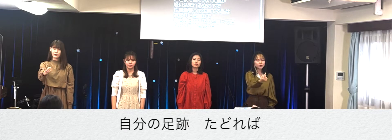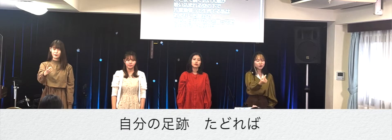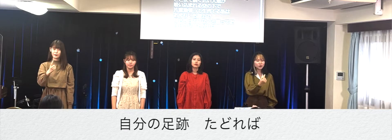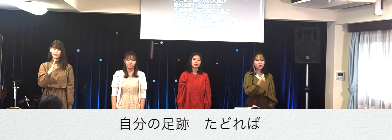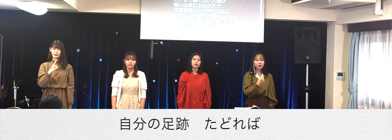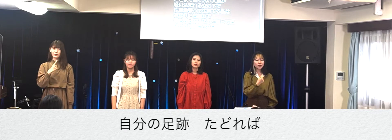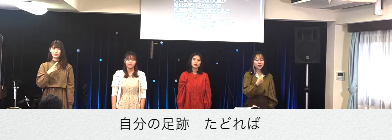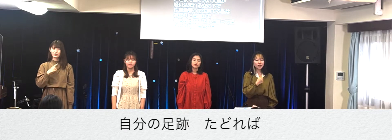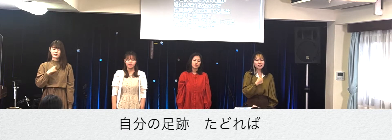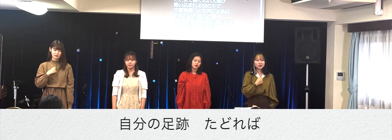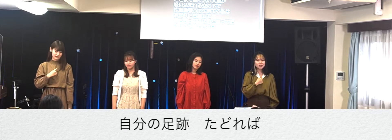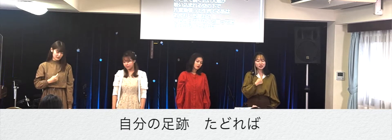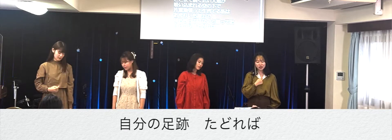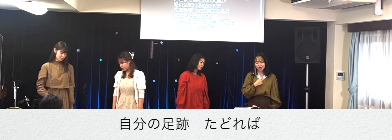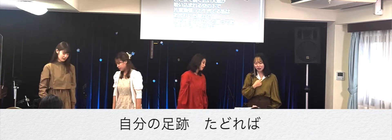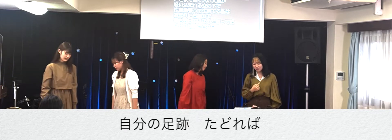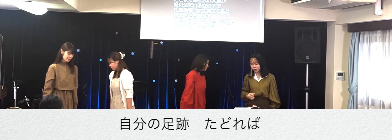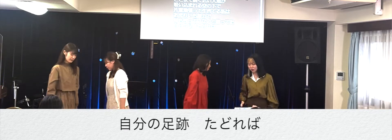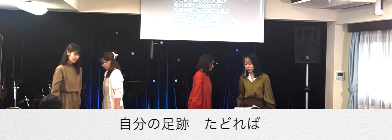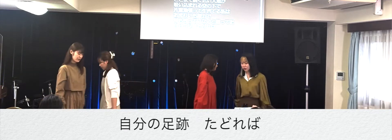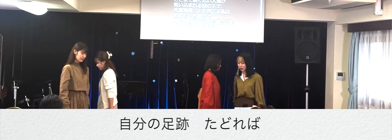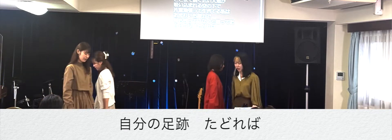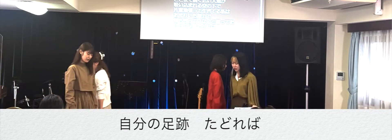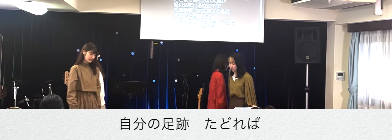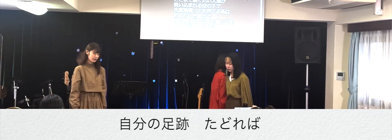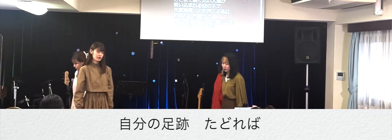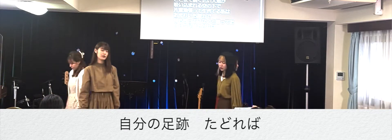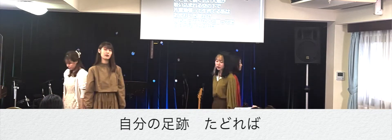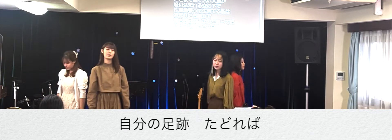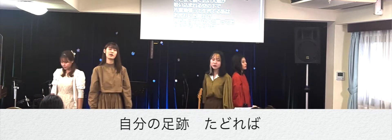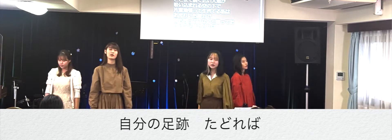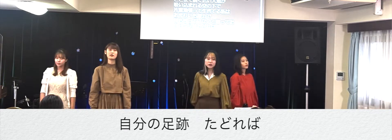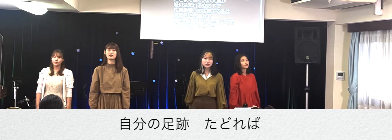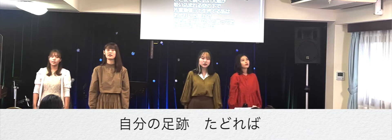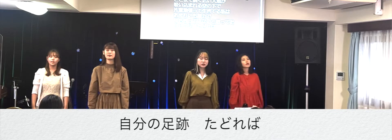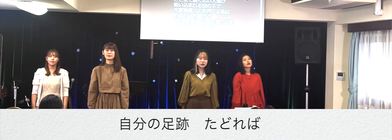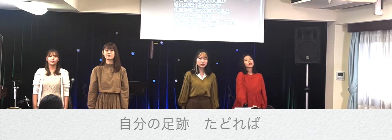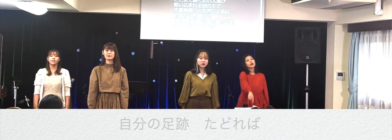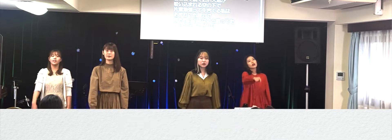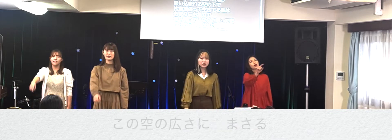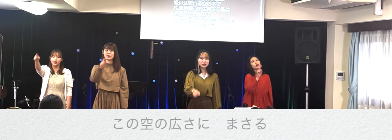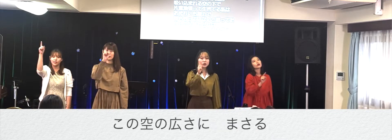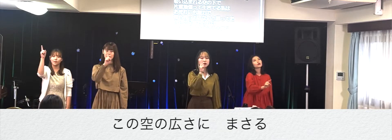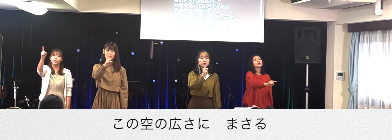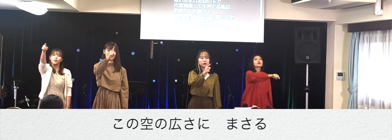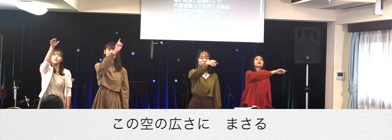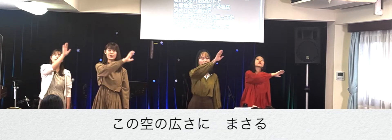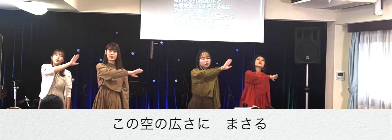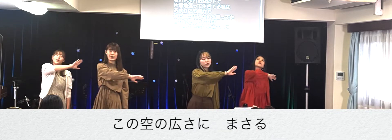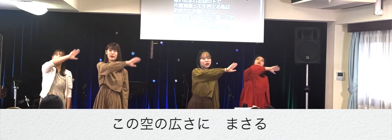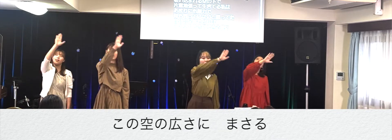の足跡をたどればこの空